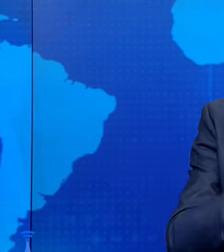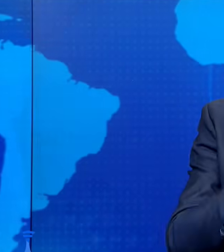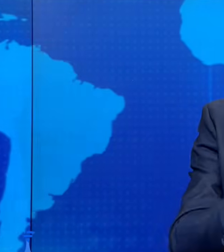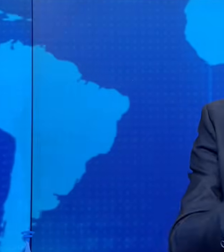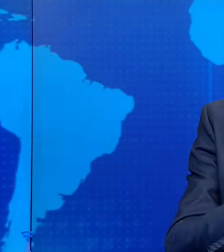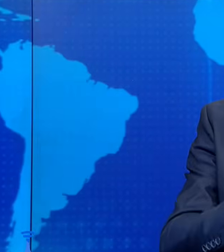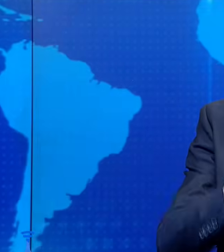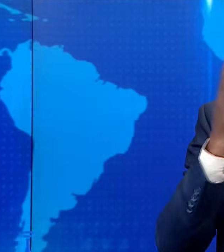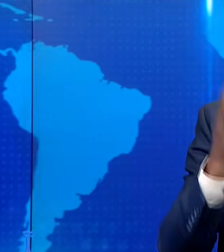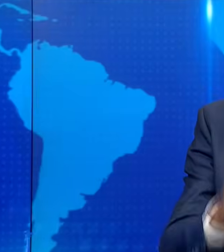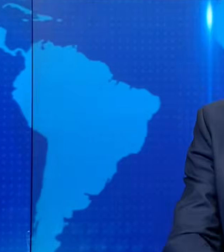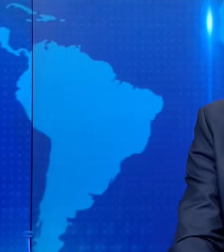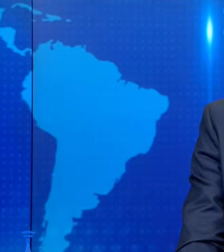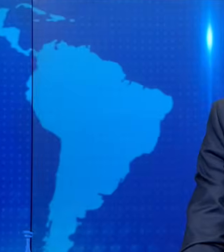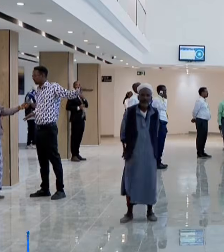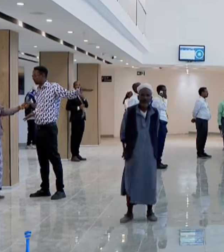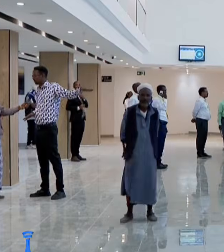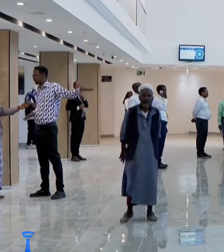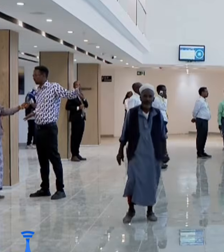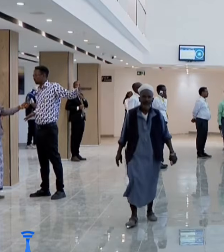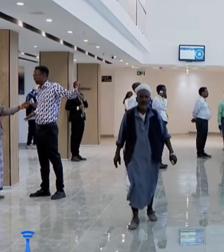በይፋ ስራ ጀምሯል።